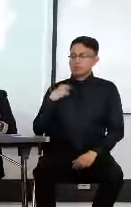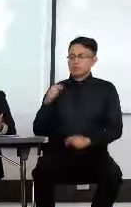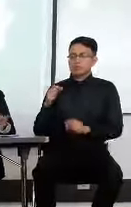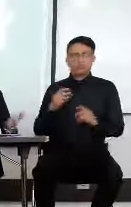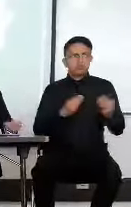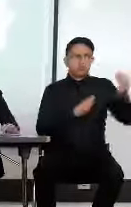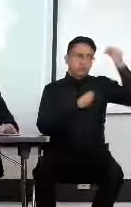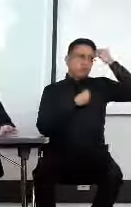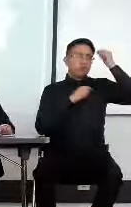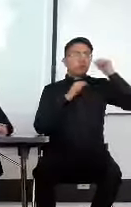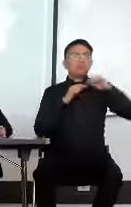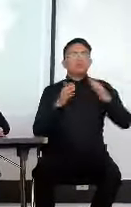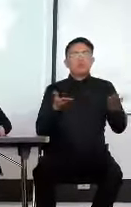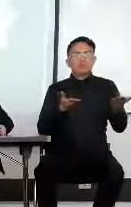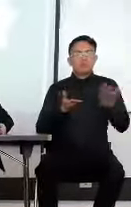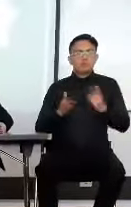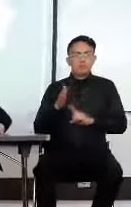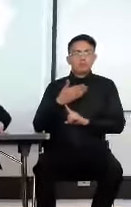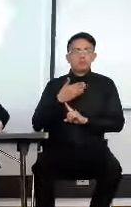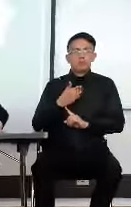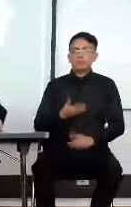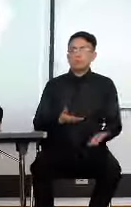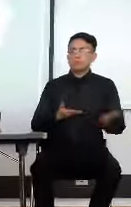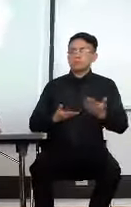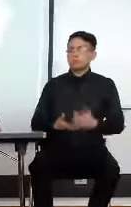Y nada, bienvenidos allá.